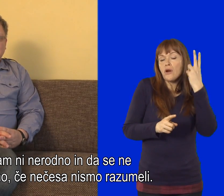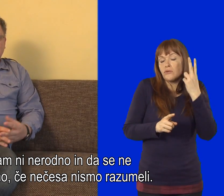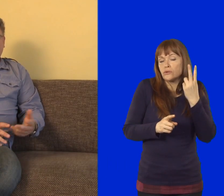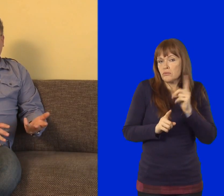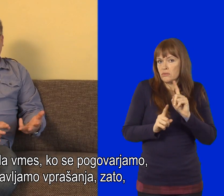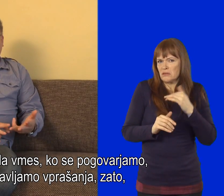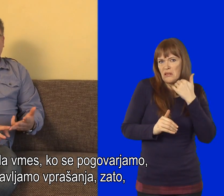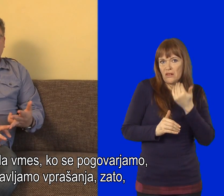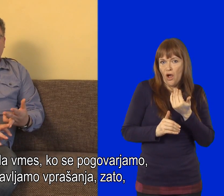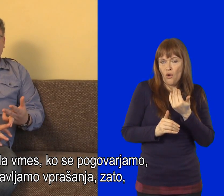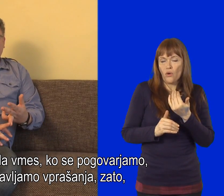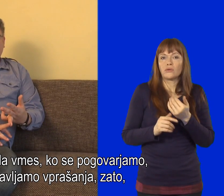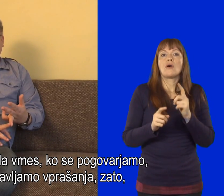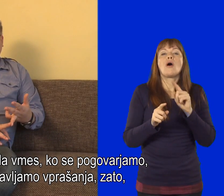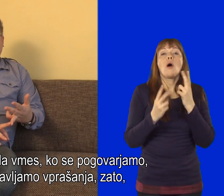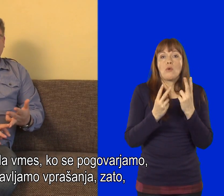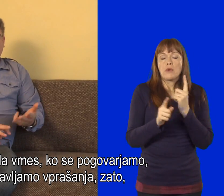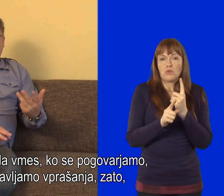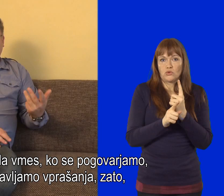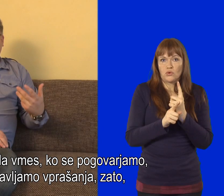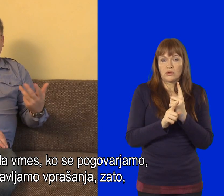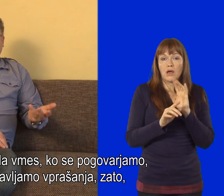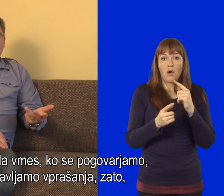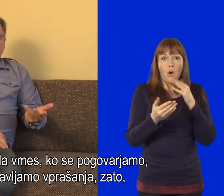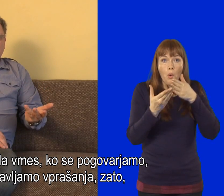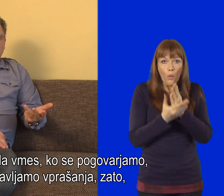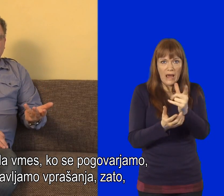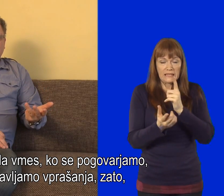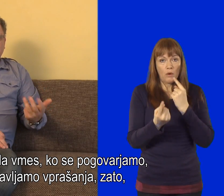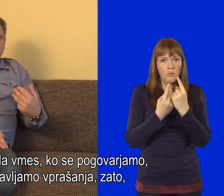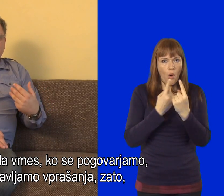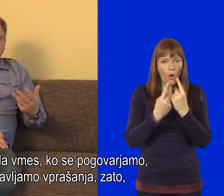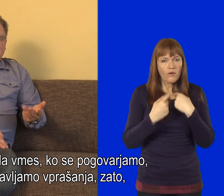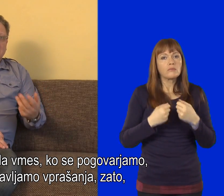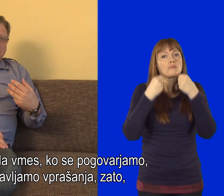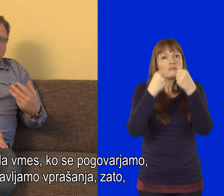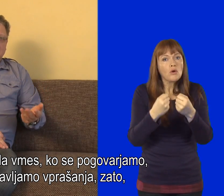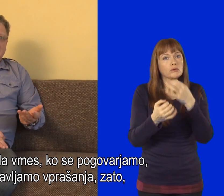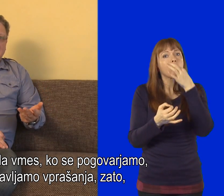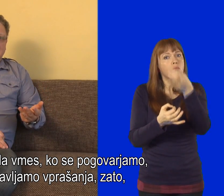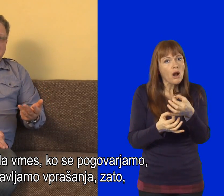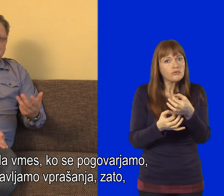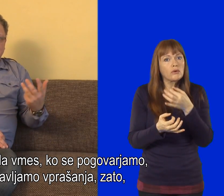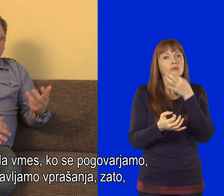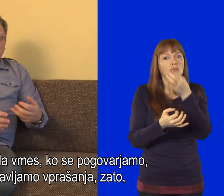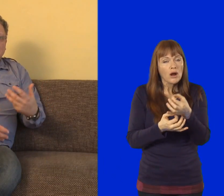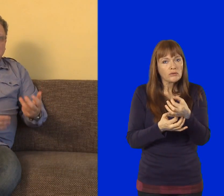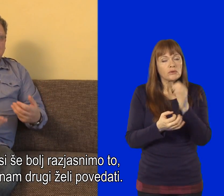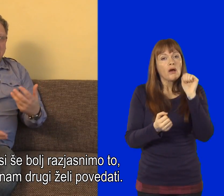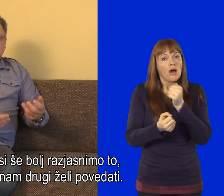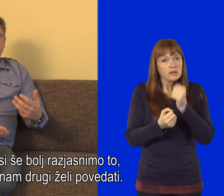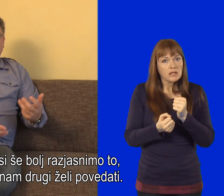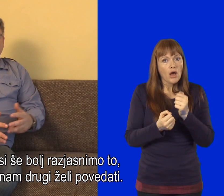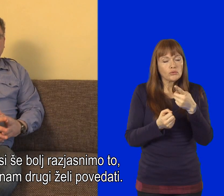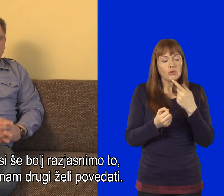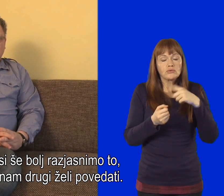razumeli. Potem, da in pa vmes, ko se pogovarjamo, da postavljamo vprašanja za to,